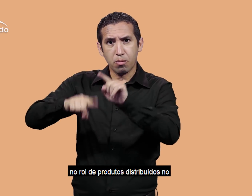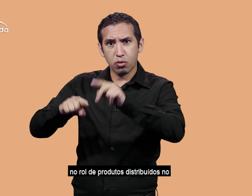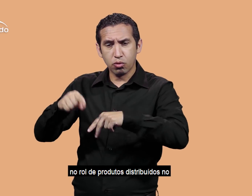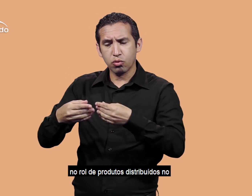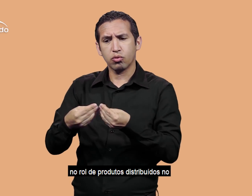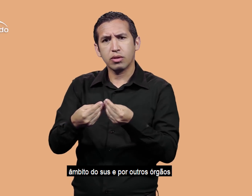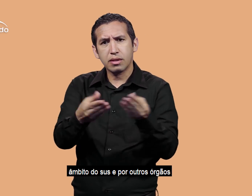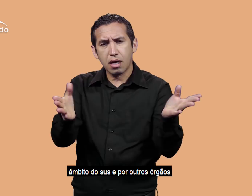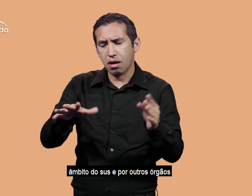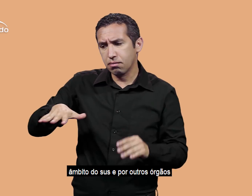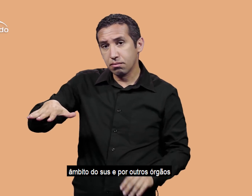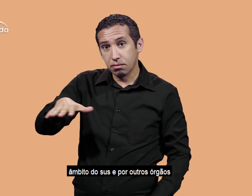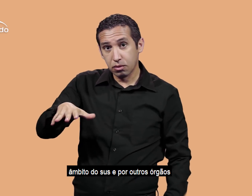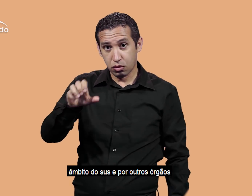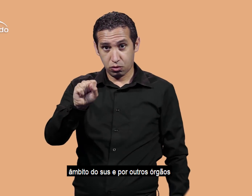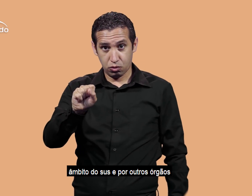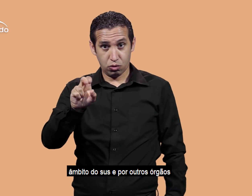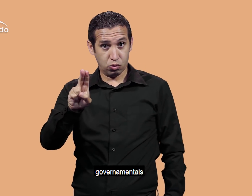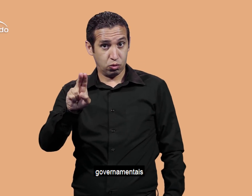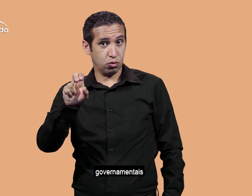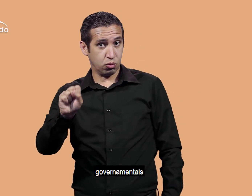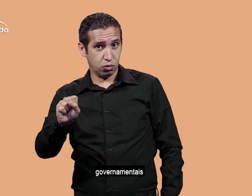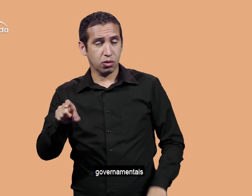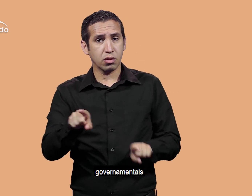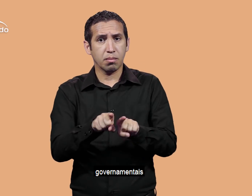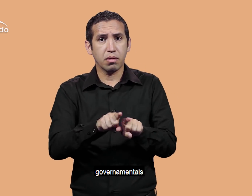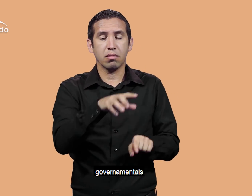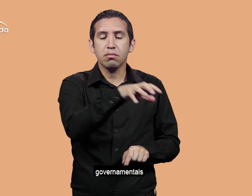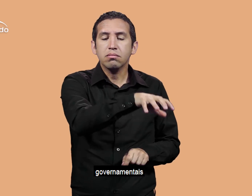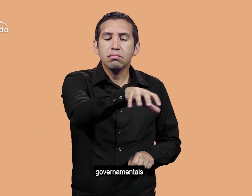no âmbito do sus e por outros órgãos governamentais